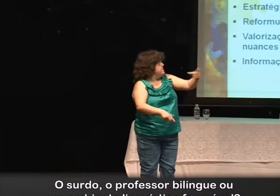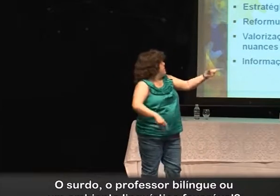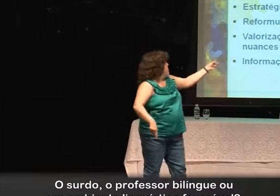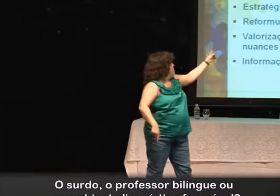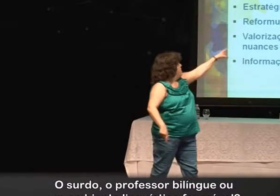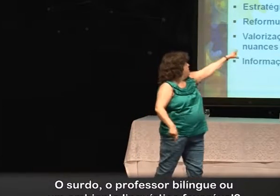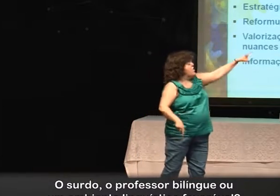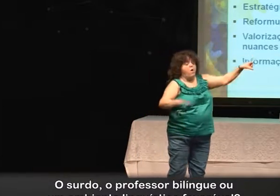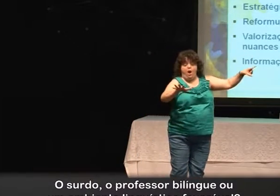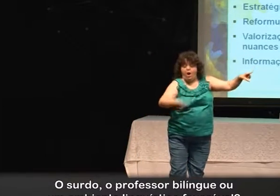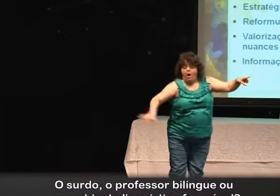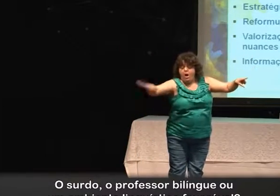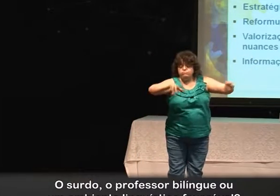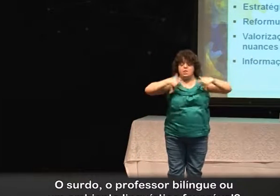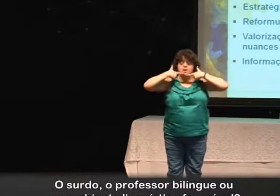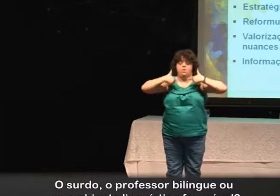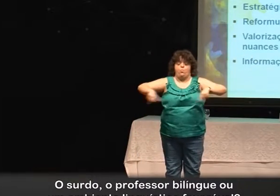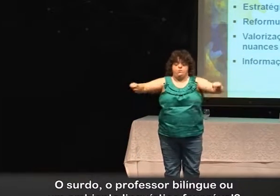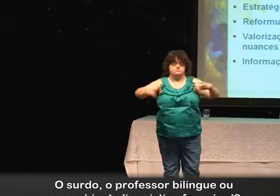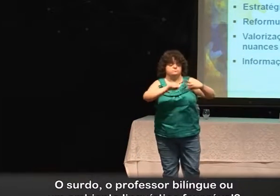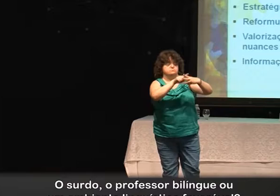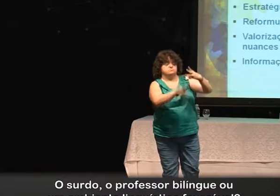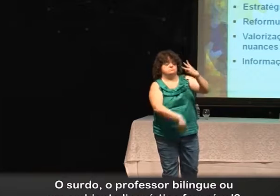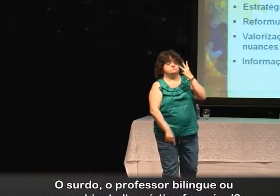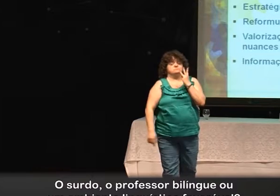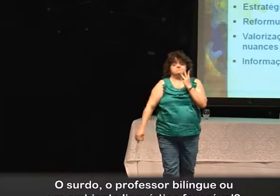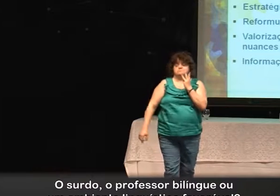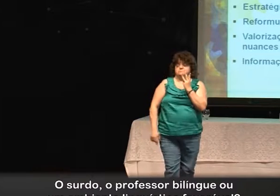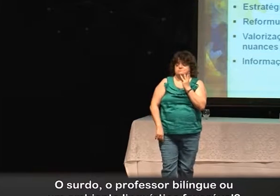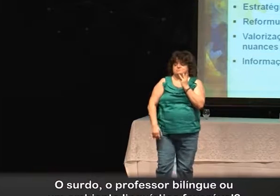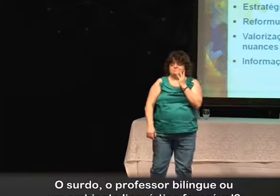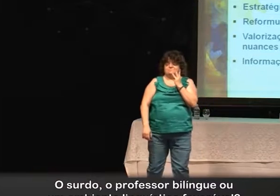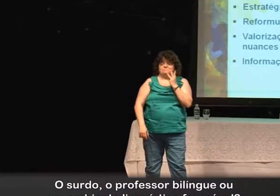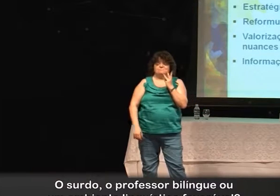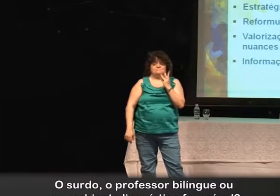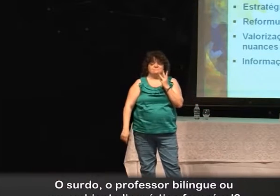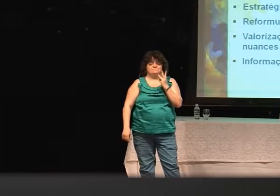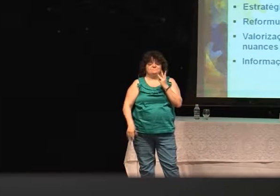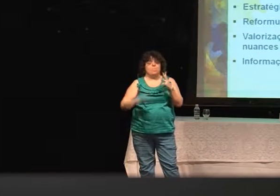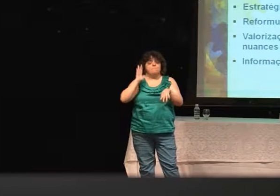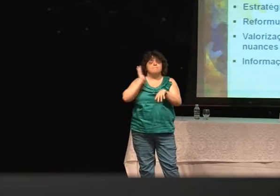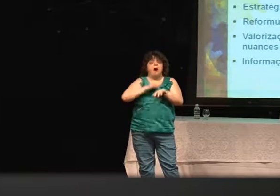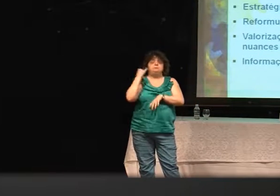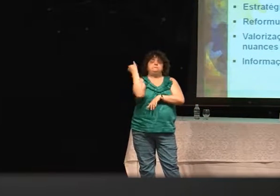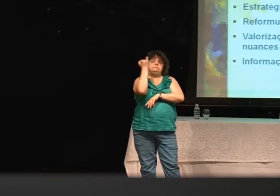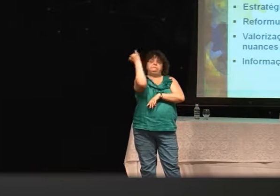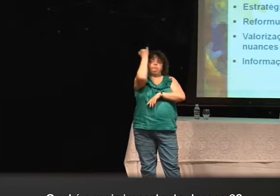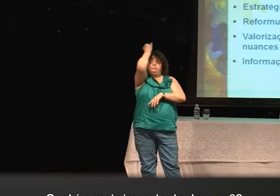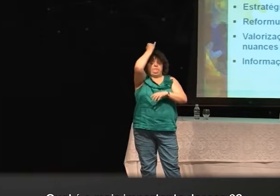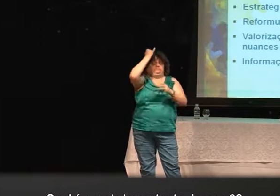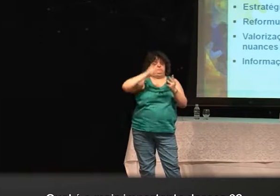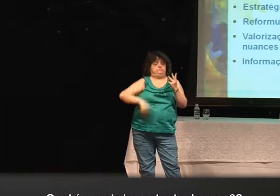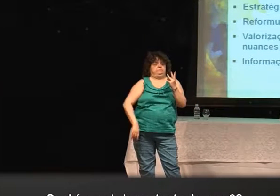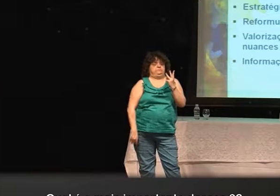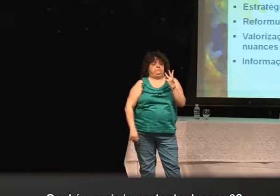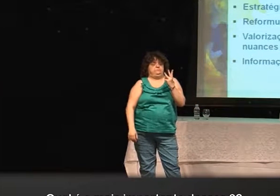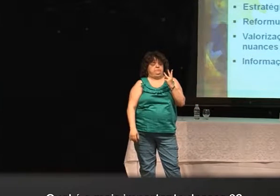professor bilíngue? Ou um ambiente linguístico favorável? Qual é o mais importante